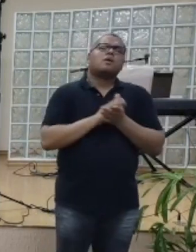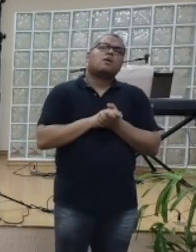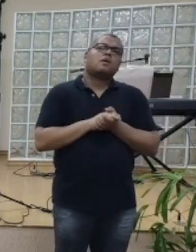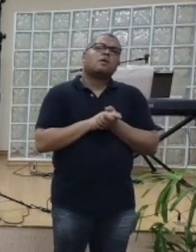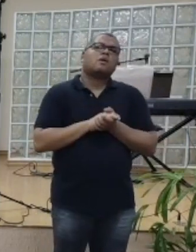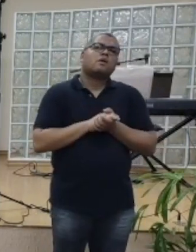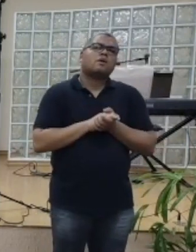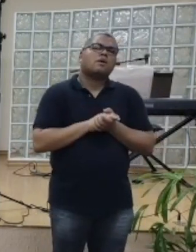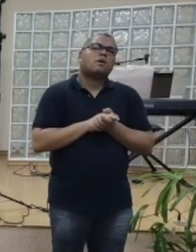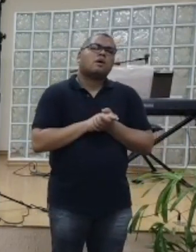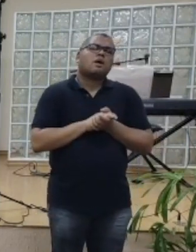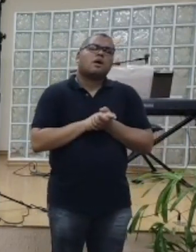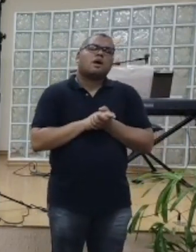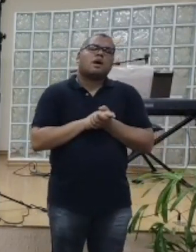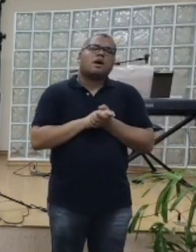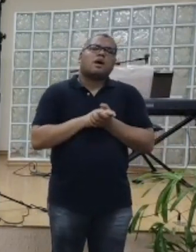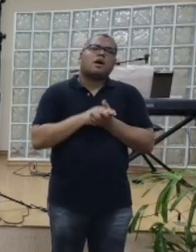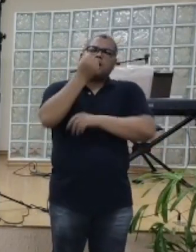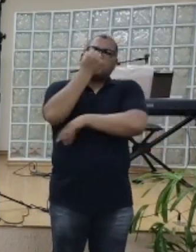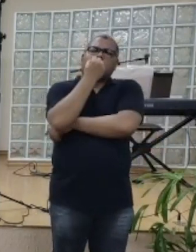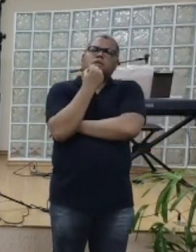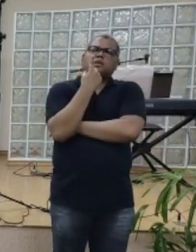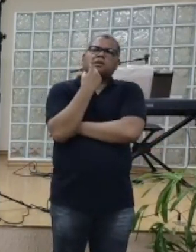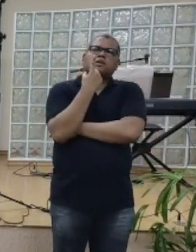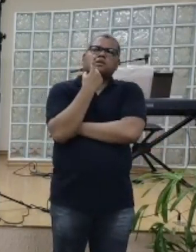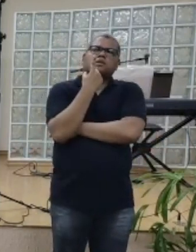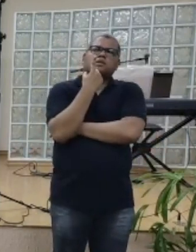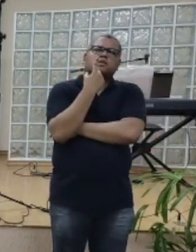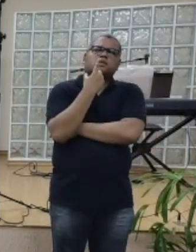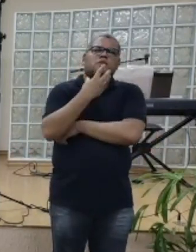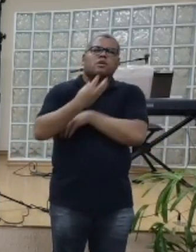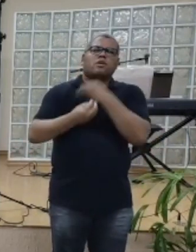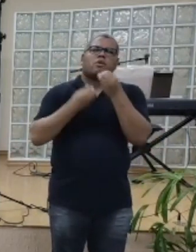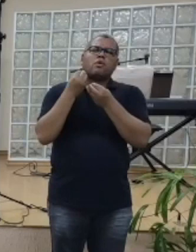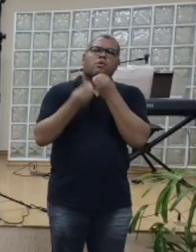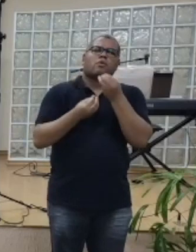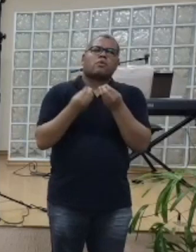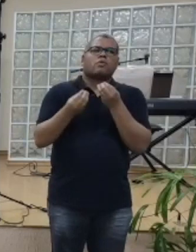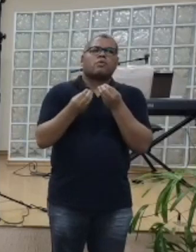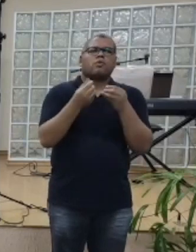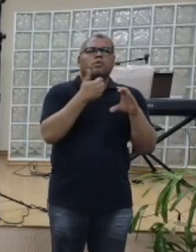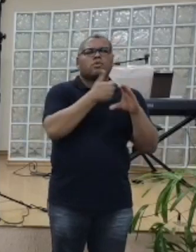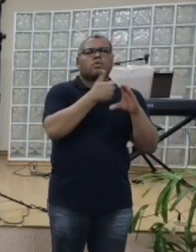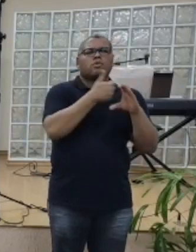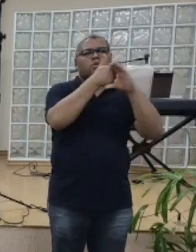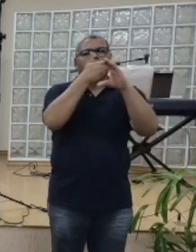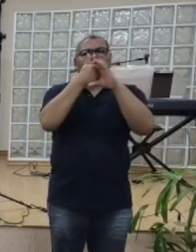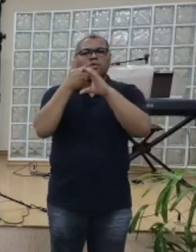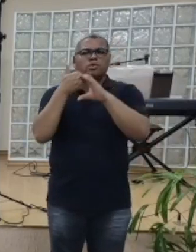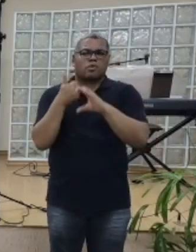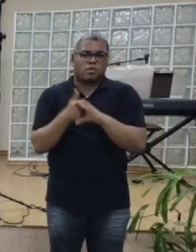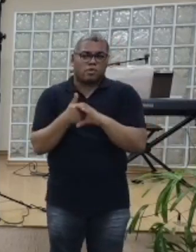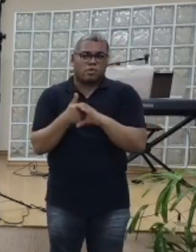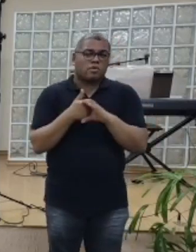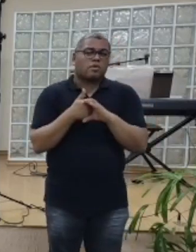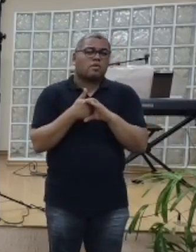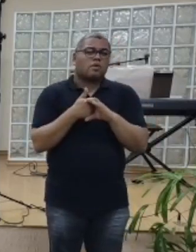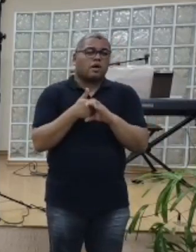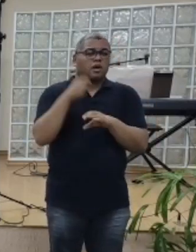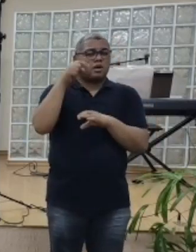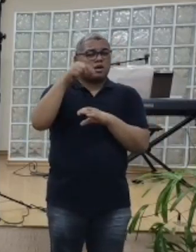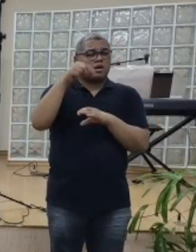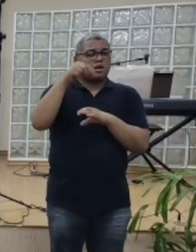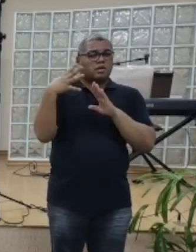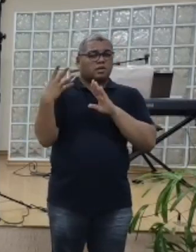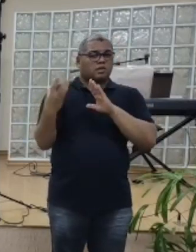não vêm nas atividades da semana, de quarta-feira ou escola dominical, com a qualidade de estudo que são apresentadas